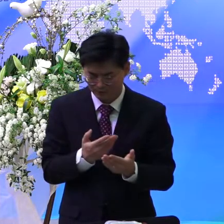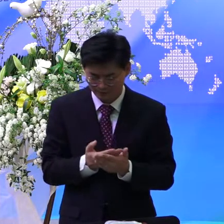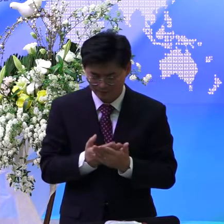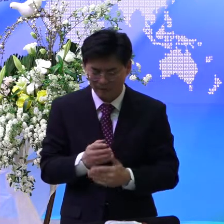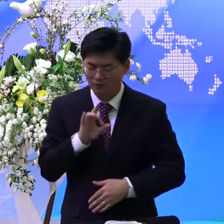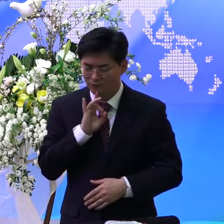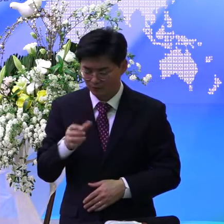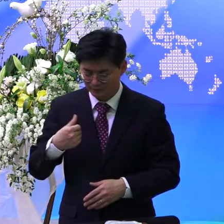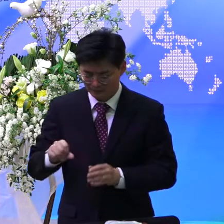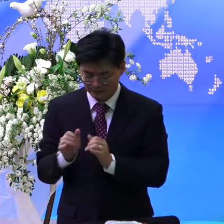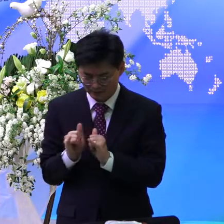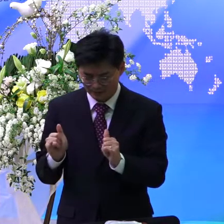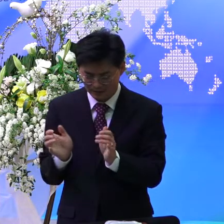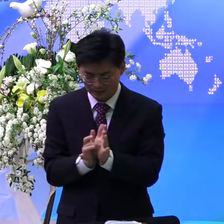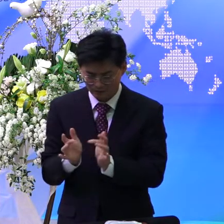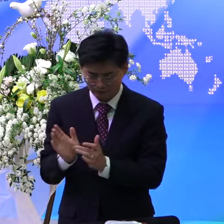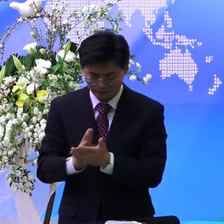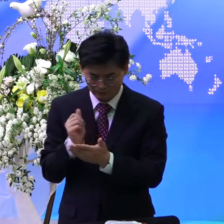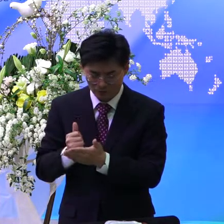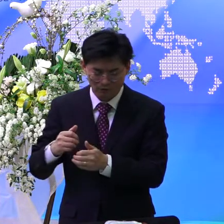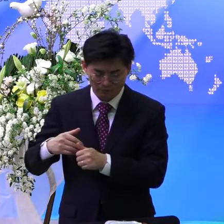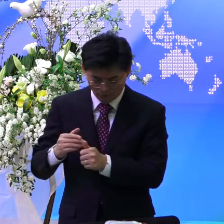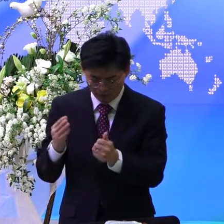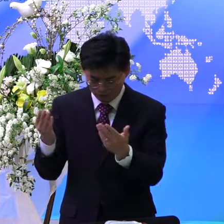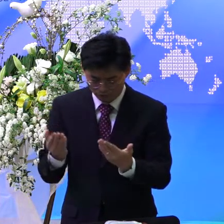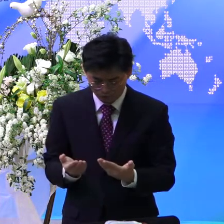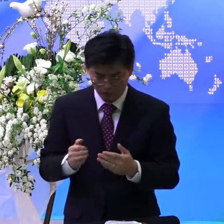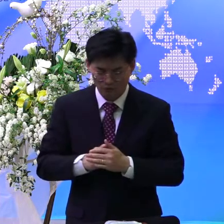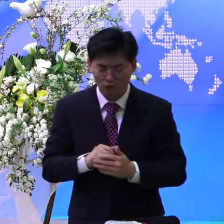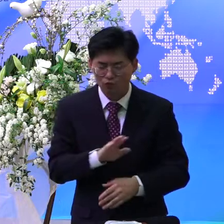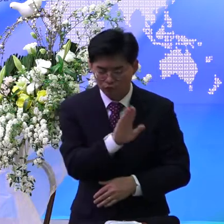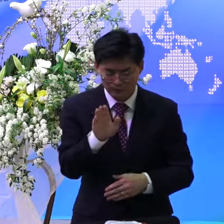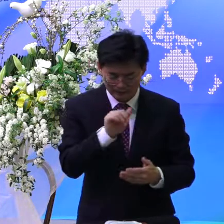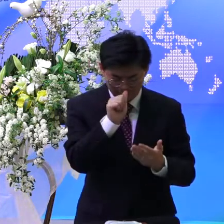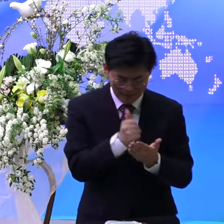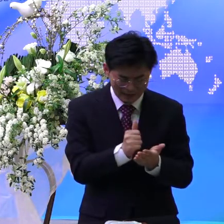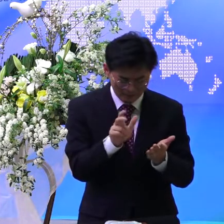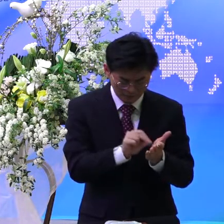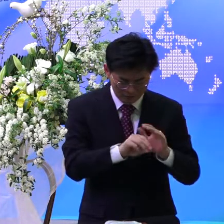땅에 보내주시고 우리들의 모든 문제, 우리들의 죄의 문제까지